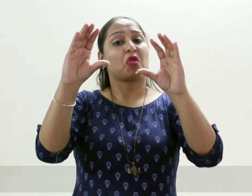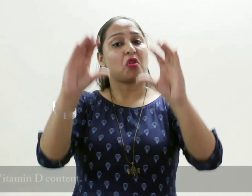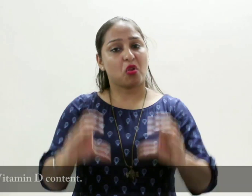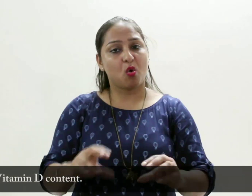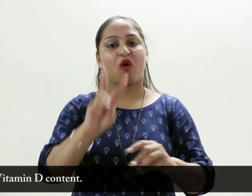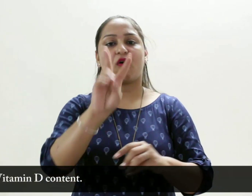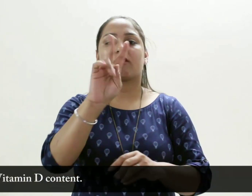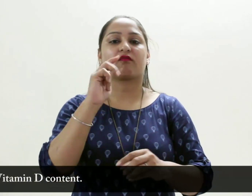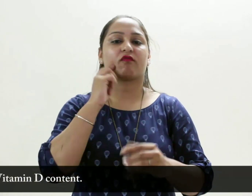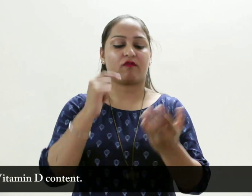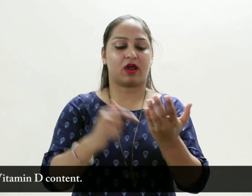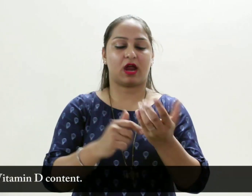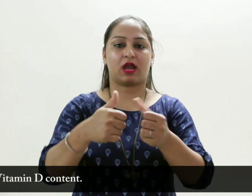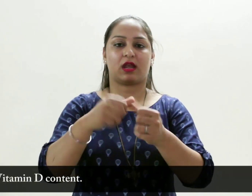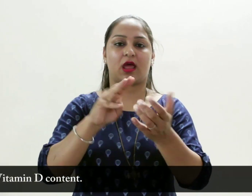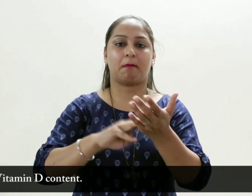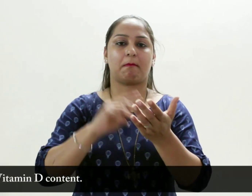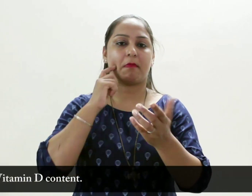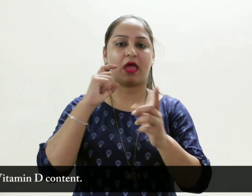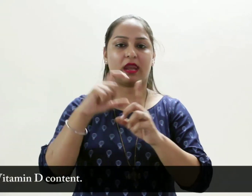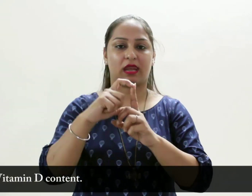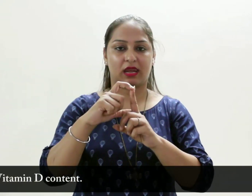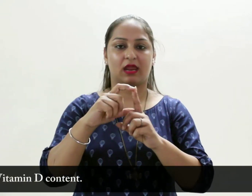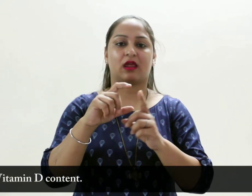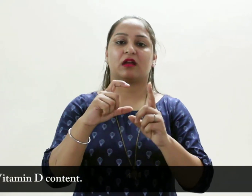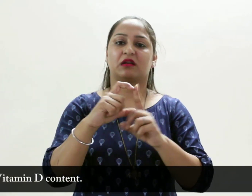कम विटामिन डी सामग्री।